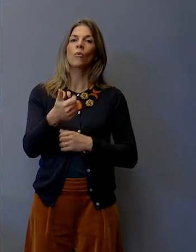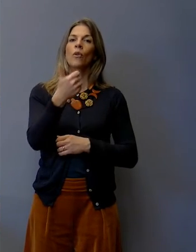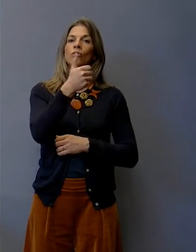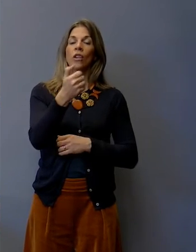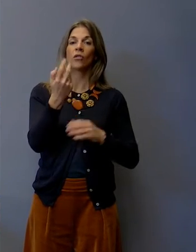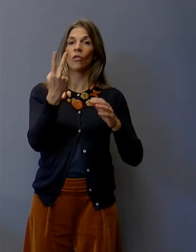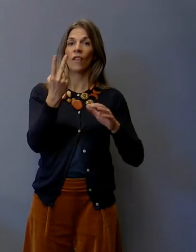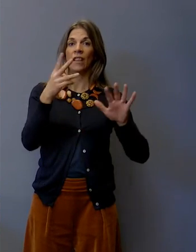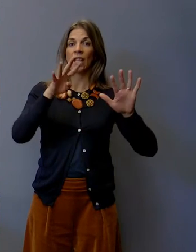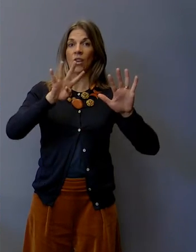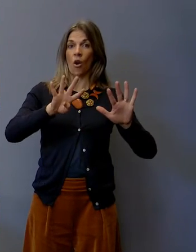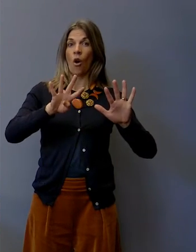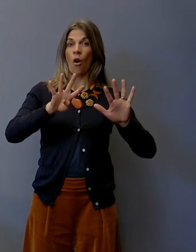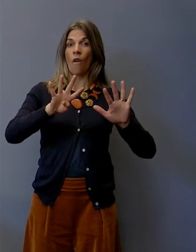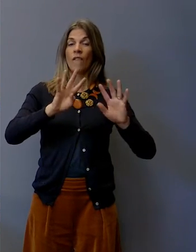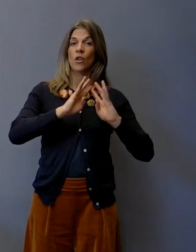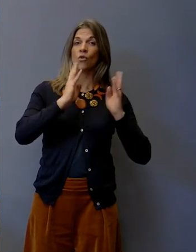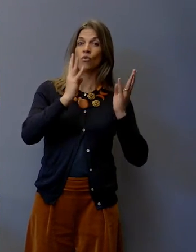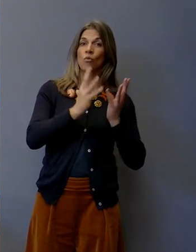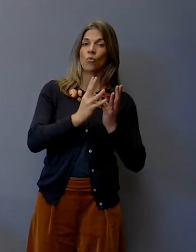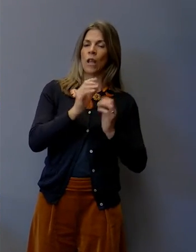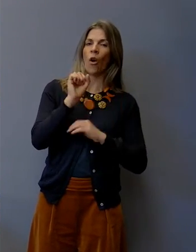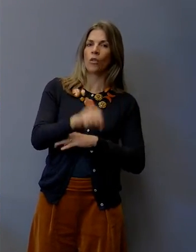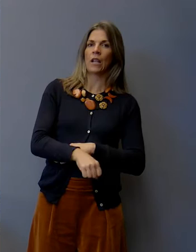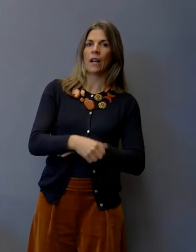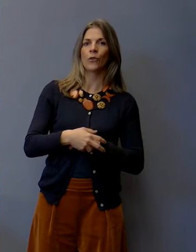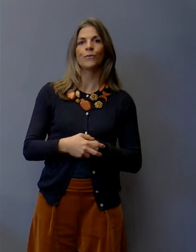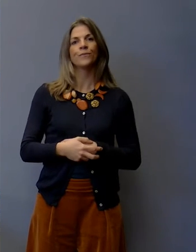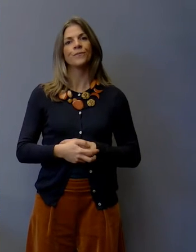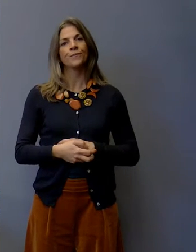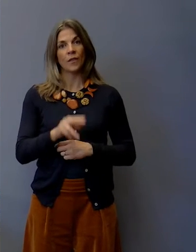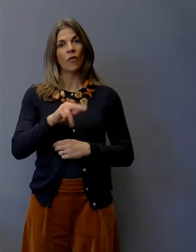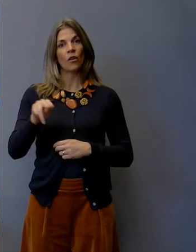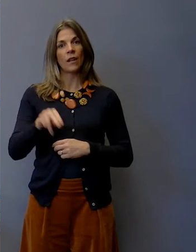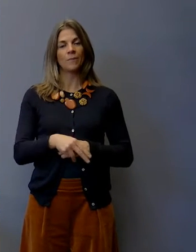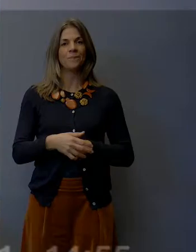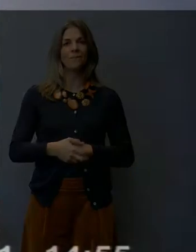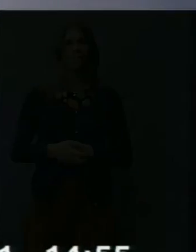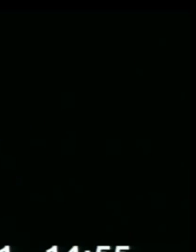con parere contrario della giunta si vota